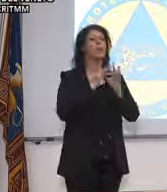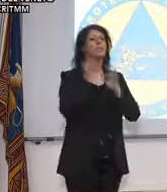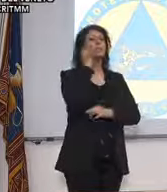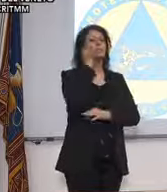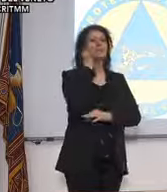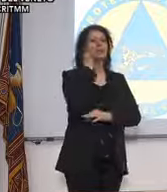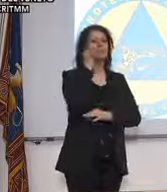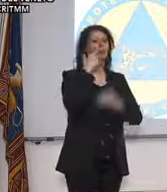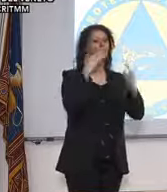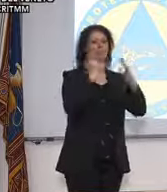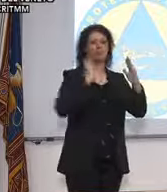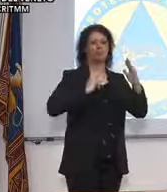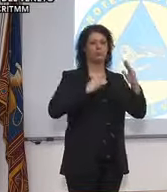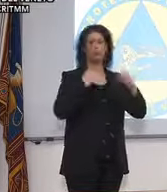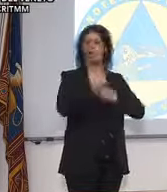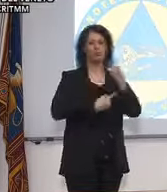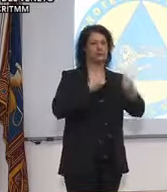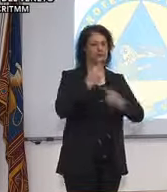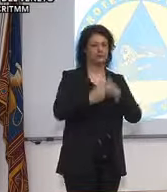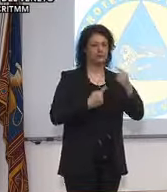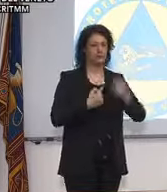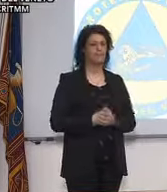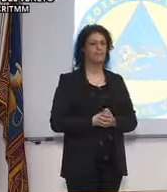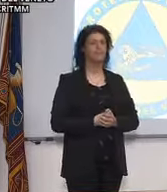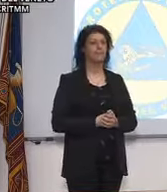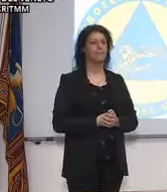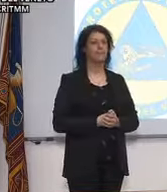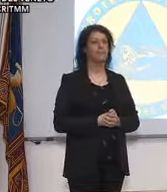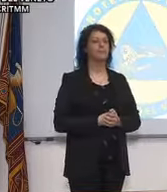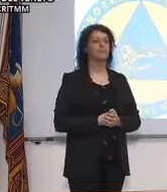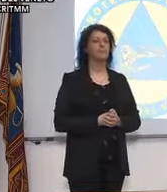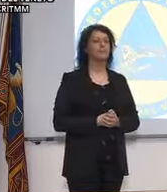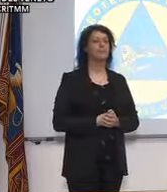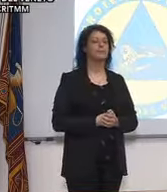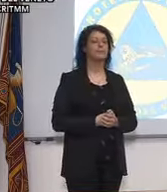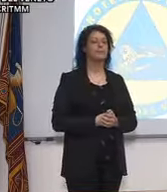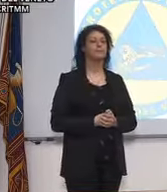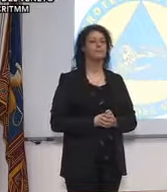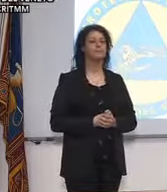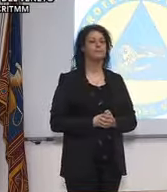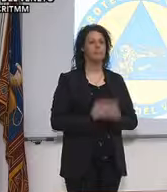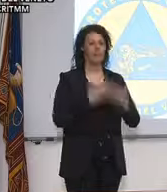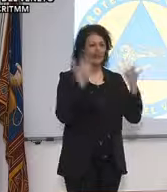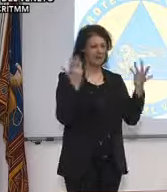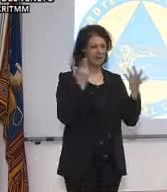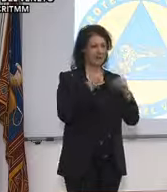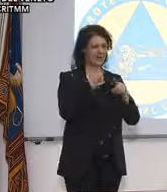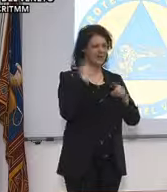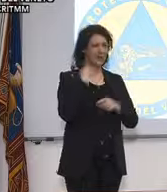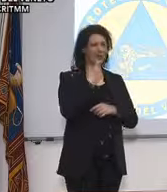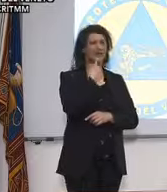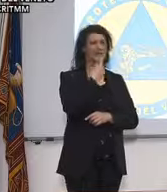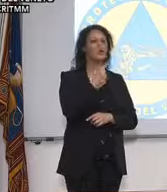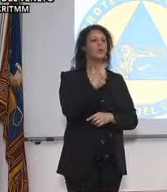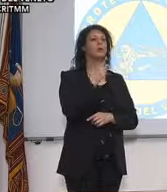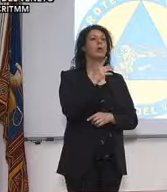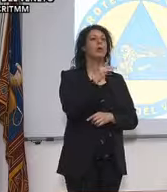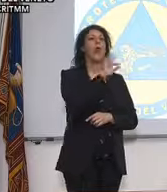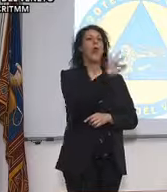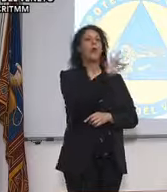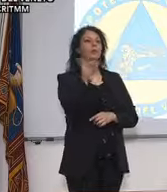tamponi, quindi anche tutto il discorso che abbiamo fatto ieri rispetto a casi che erano con i test